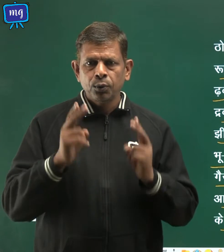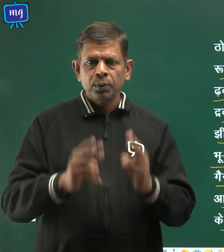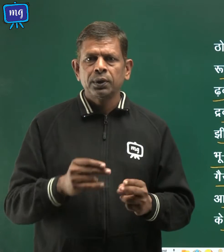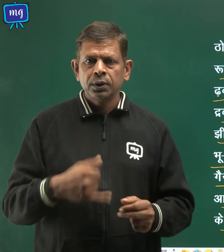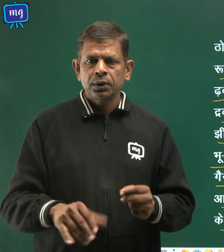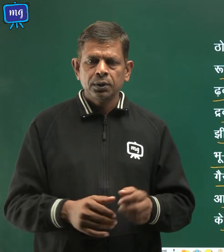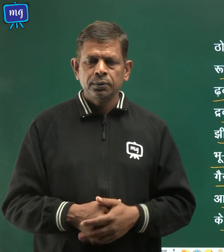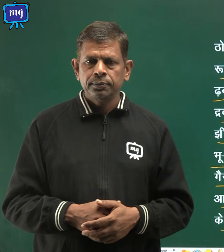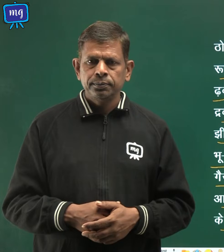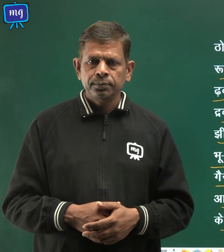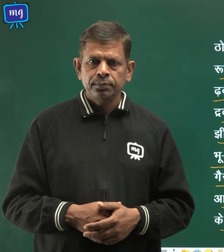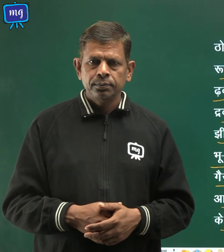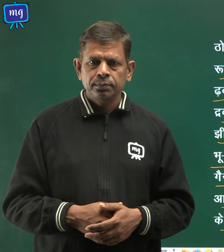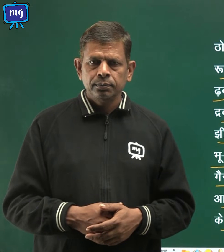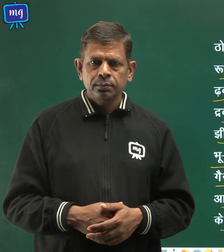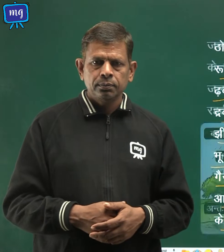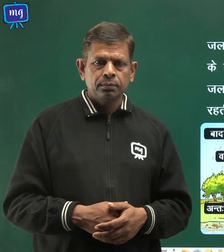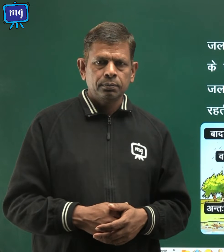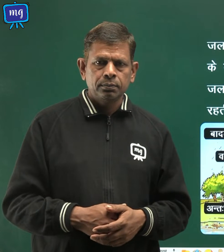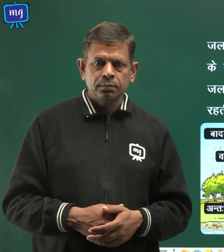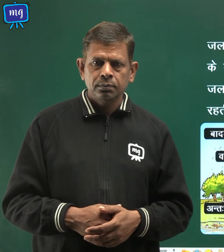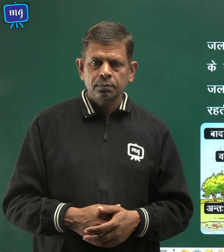उपस्थित रहता है।